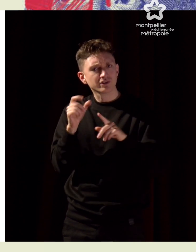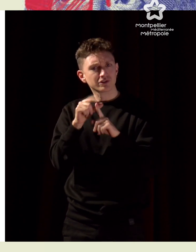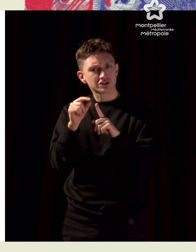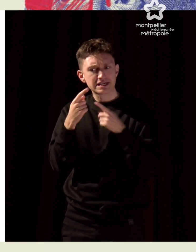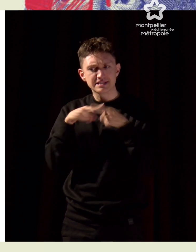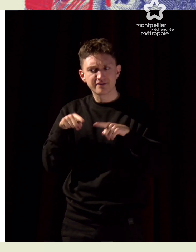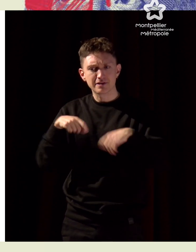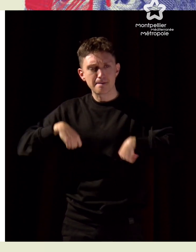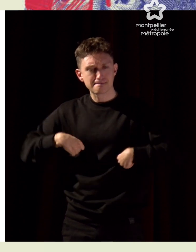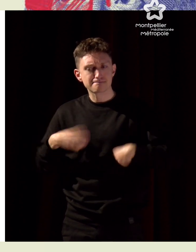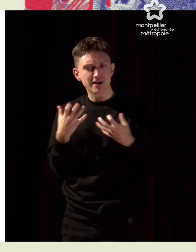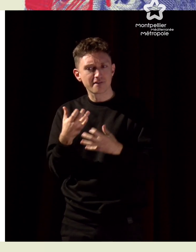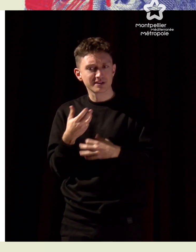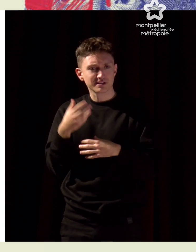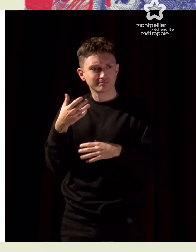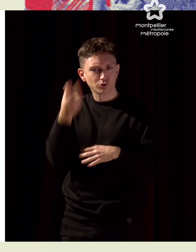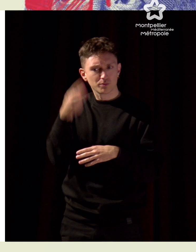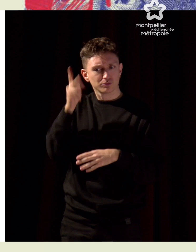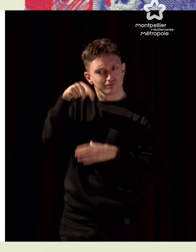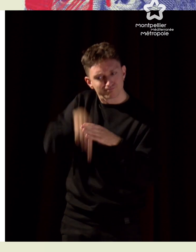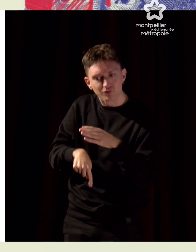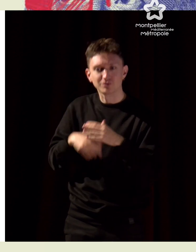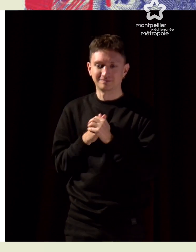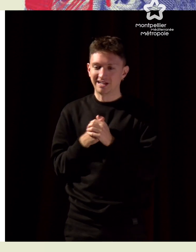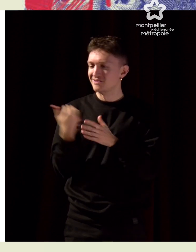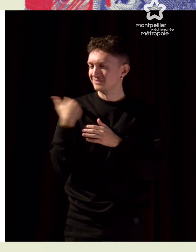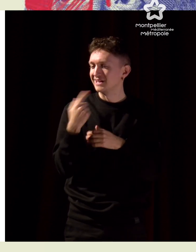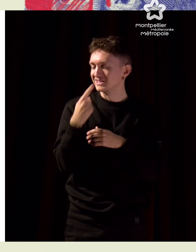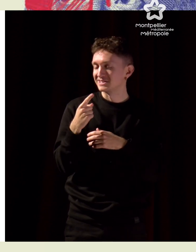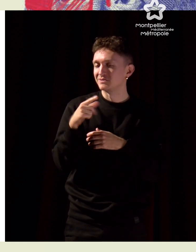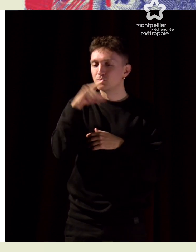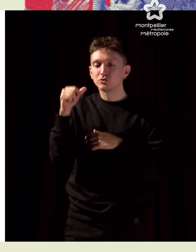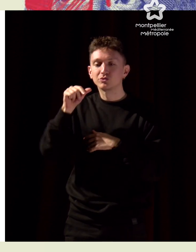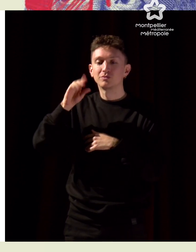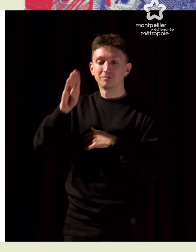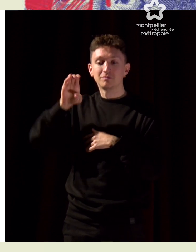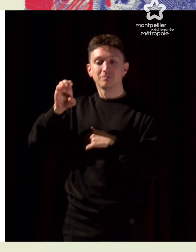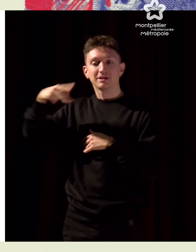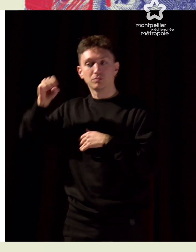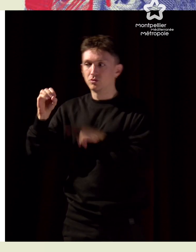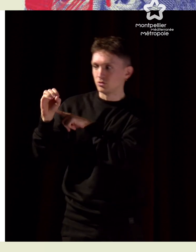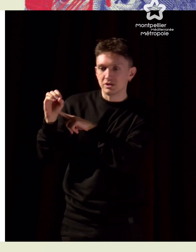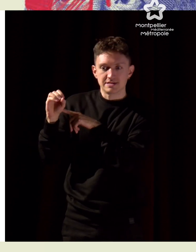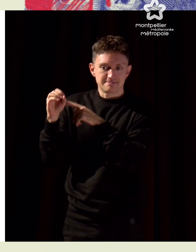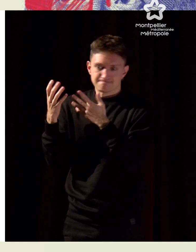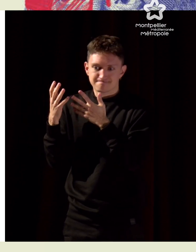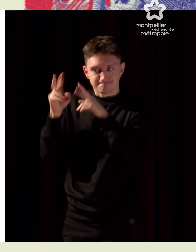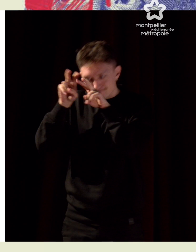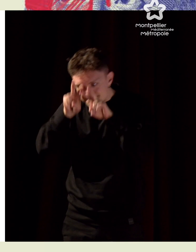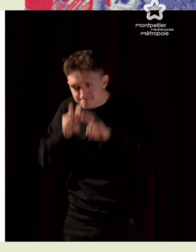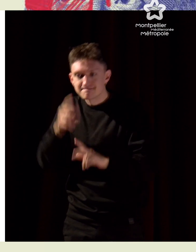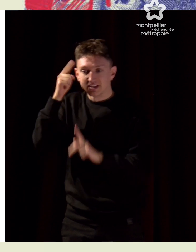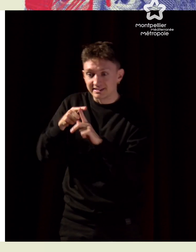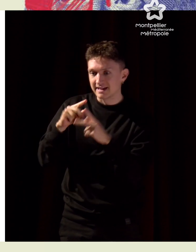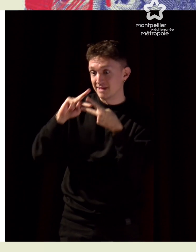aimerait bien comprendre un peu mieux. Et donc, le fameux Svante Pääbo dont je vous ai parlé tout à l'heure, qui a développé l'ADN ancien, c'est aussi un de ces